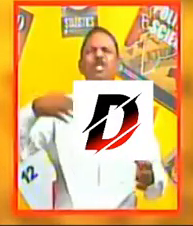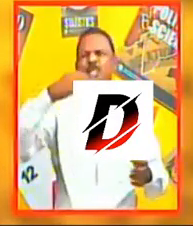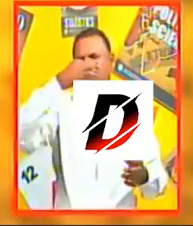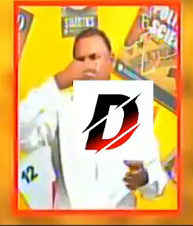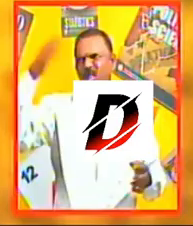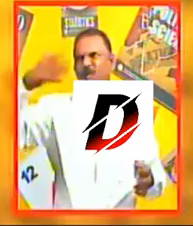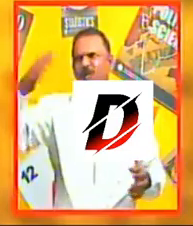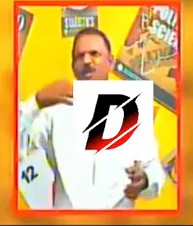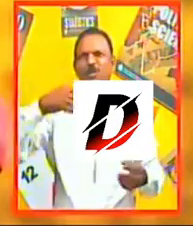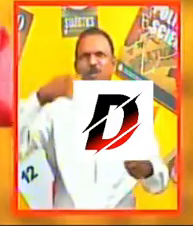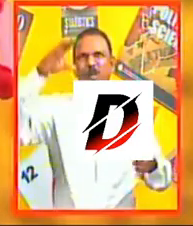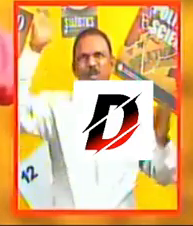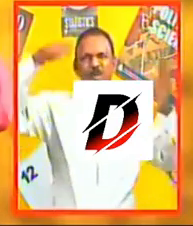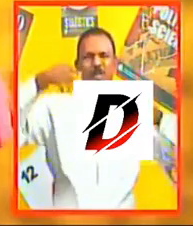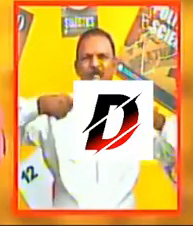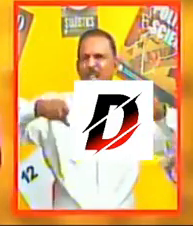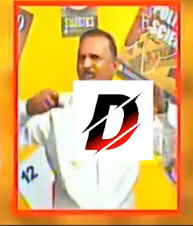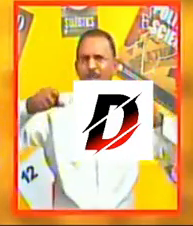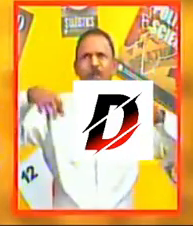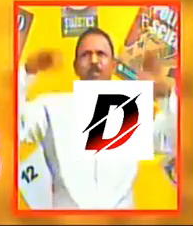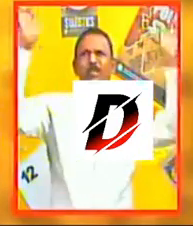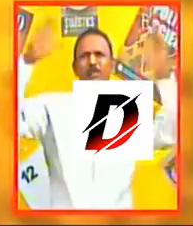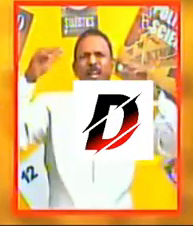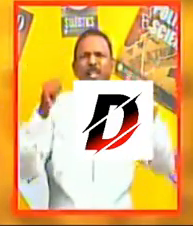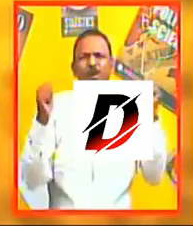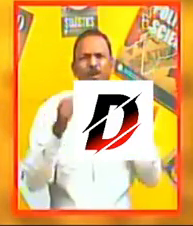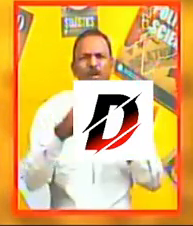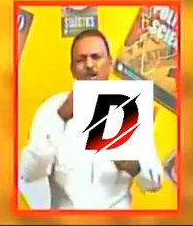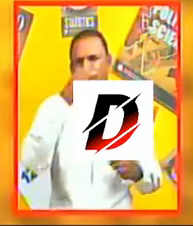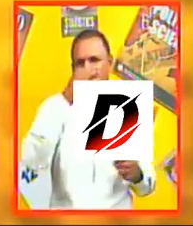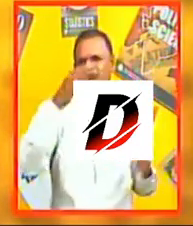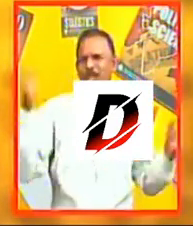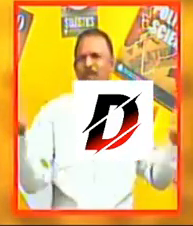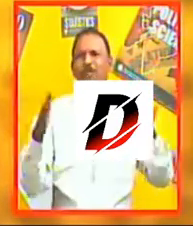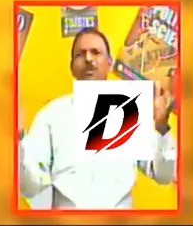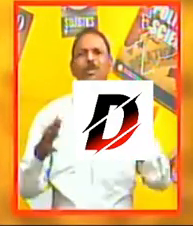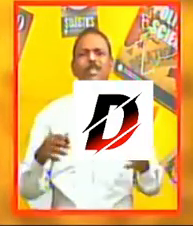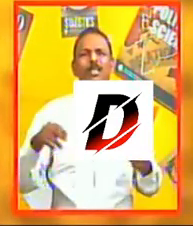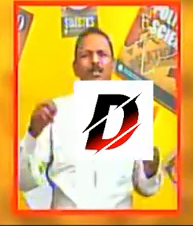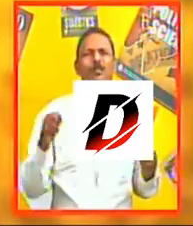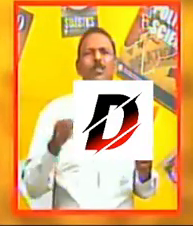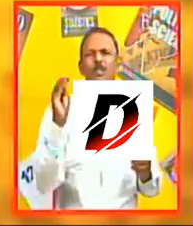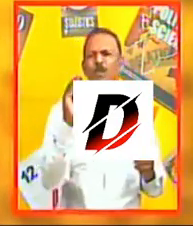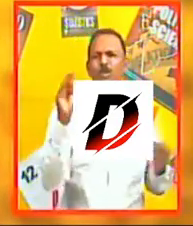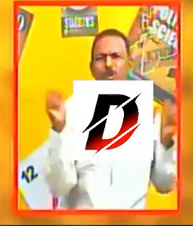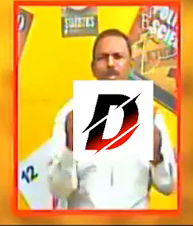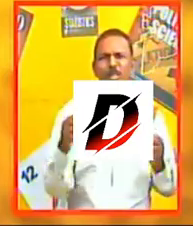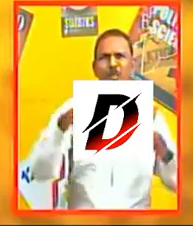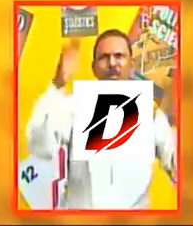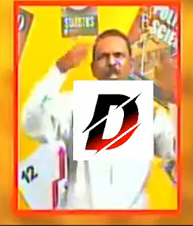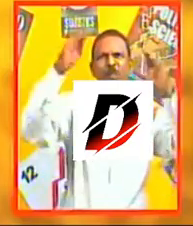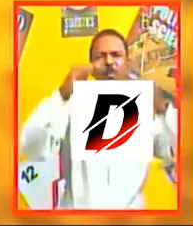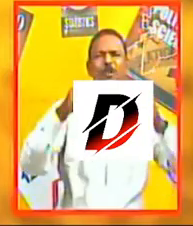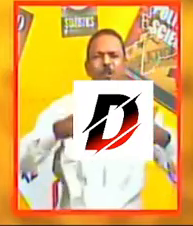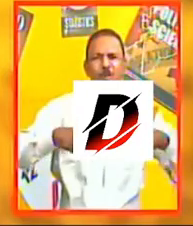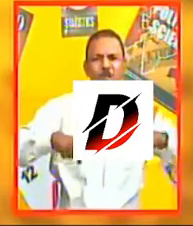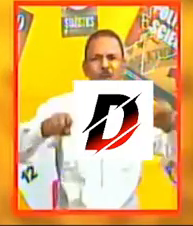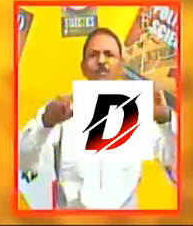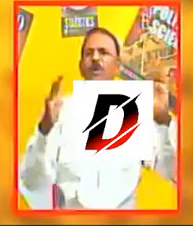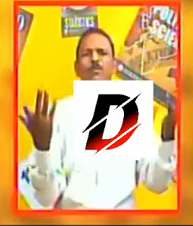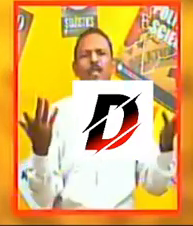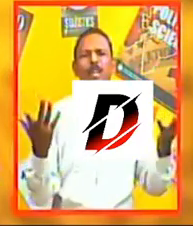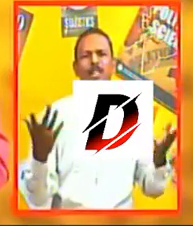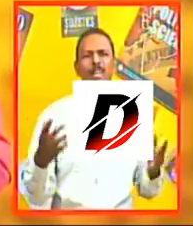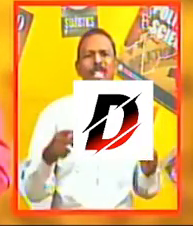அதிகமாக இருந்துச்சு, ரொம்ப பனிமூட்டம் அதிகமாக இருந்துச்சு, வெப்பநிலை அதிகரிச்சிச்சு, ரொம்ப மாசு அதிகமாக ஏற்படக்கூடிய காரணமாக அந்த